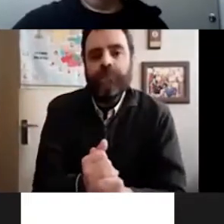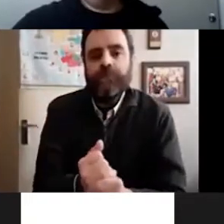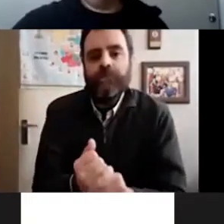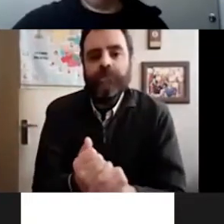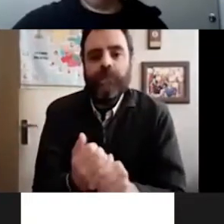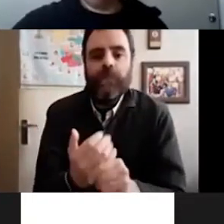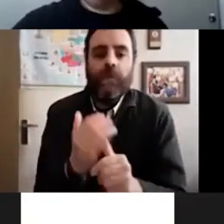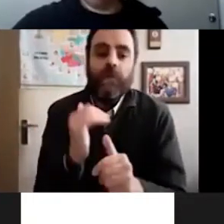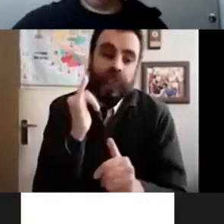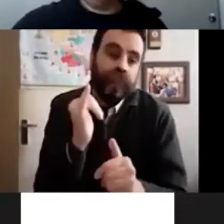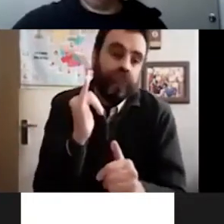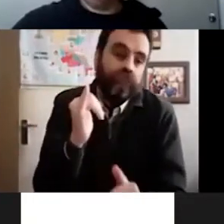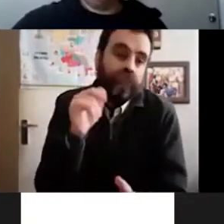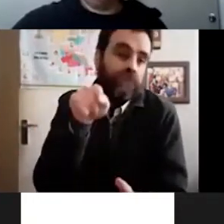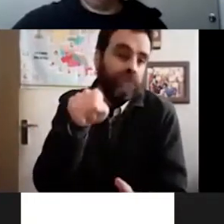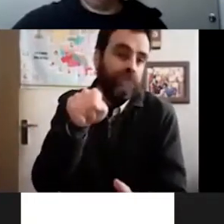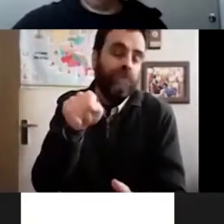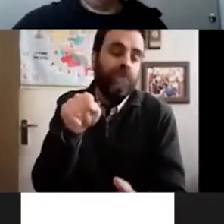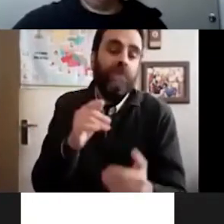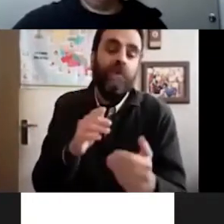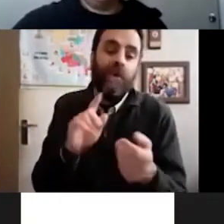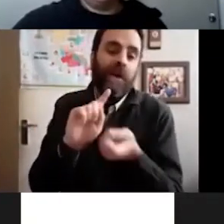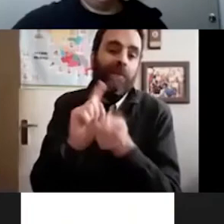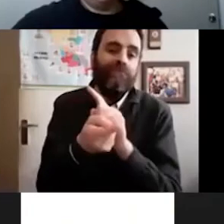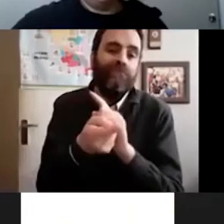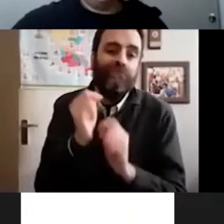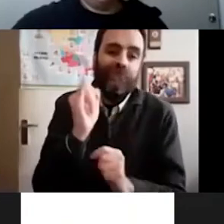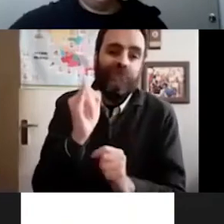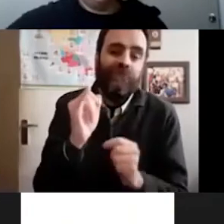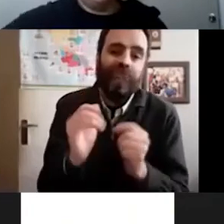aprender un poquitito, pero poco a poco.